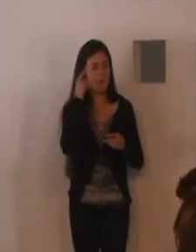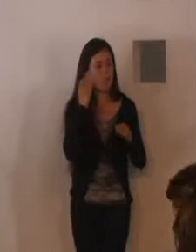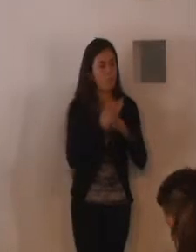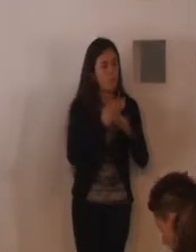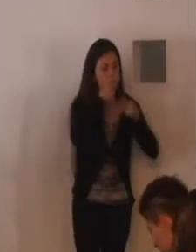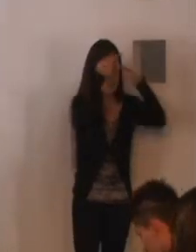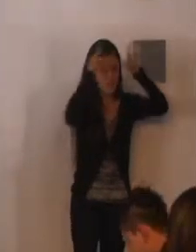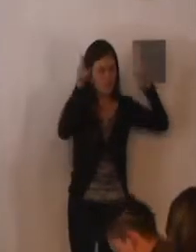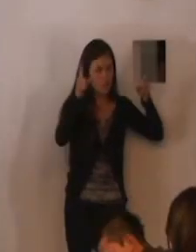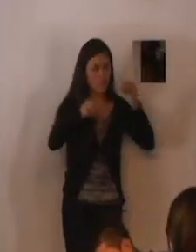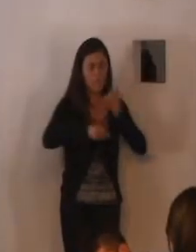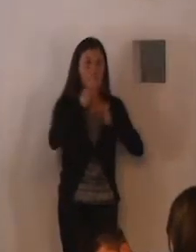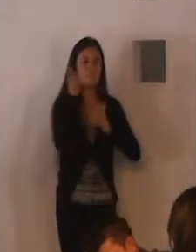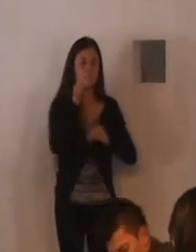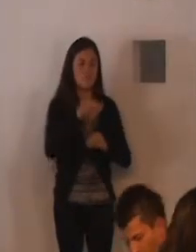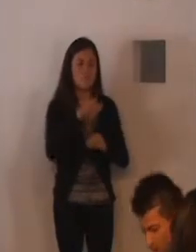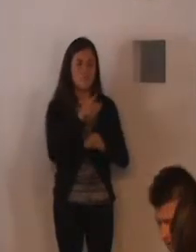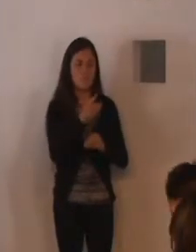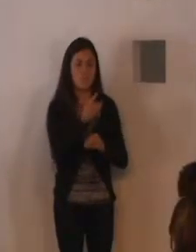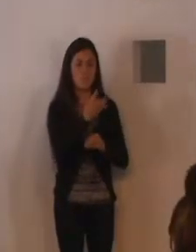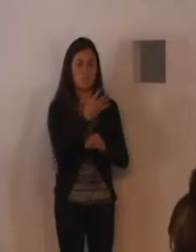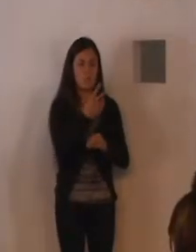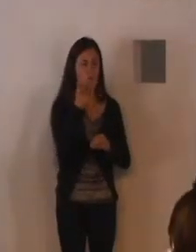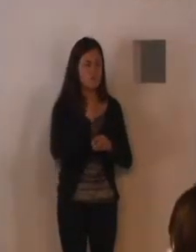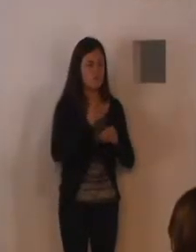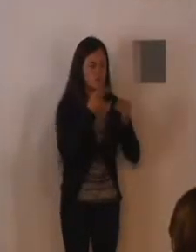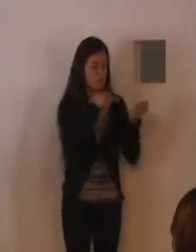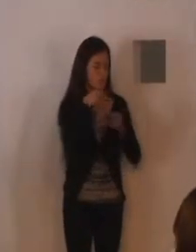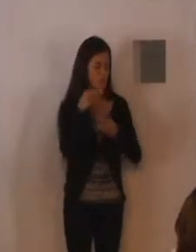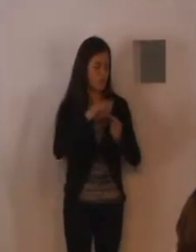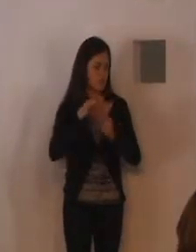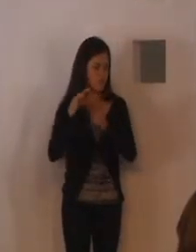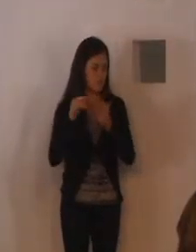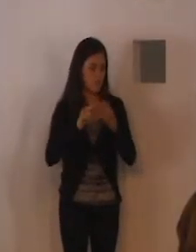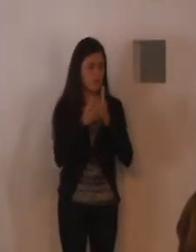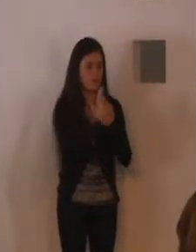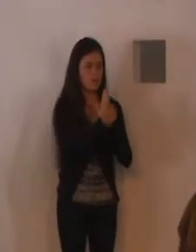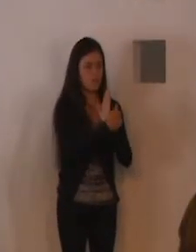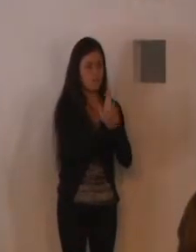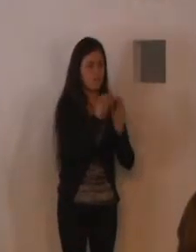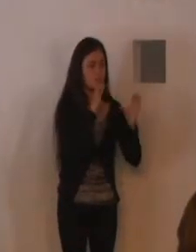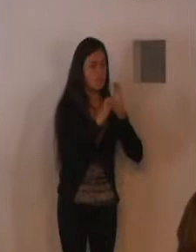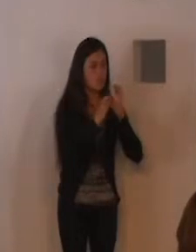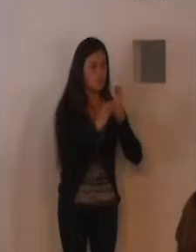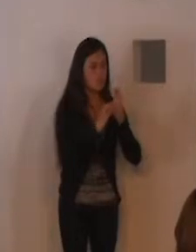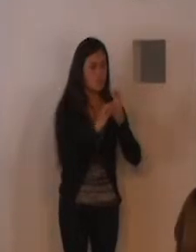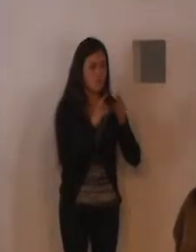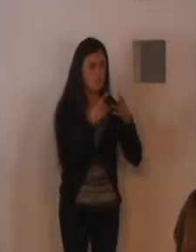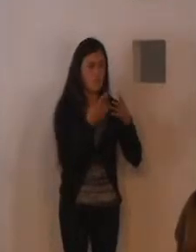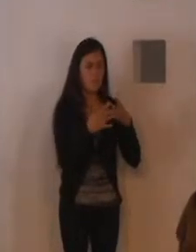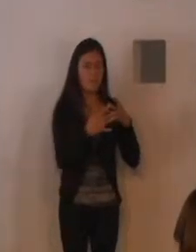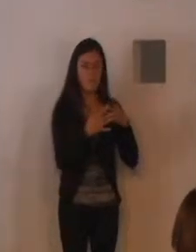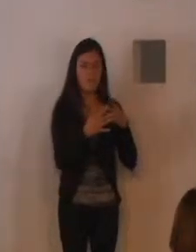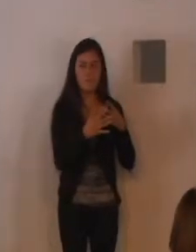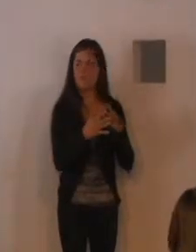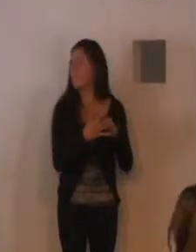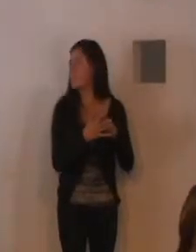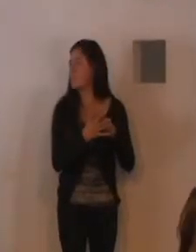del lenguaje, necesidades educativas especiales y habilidades comunicativas sería